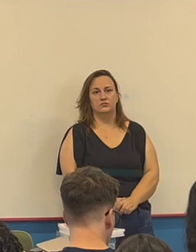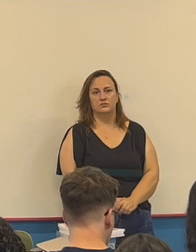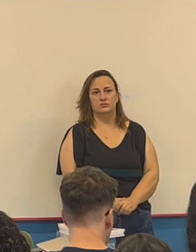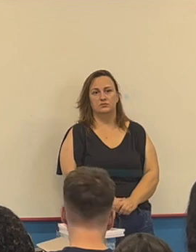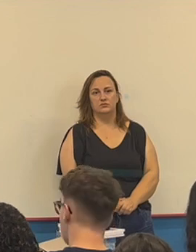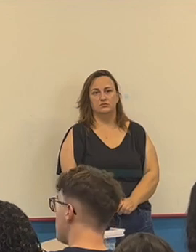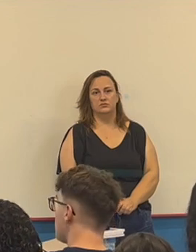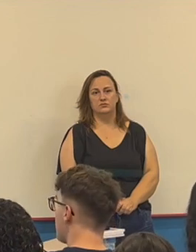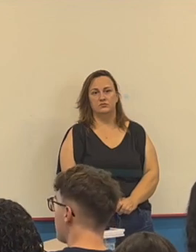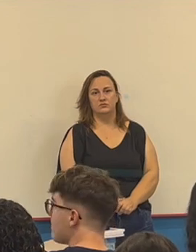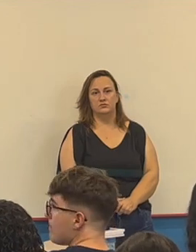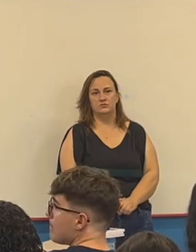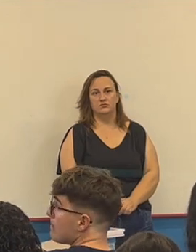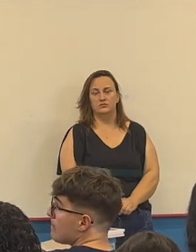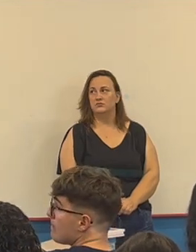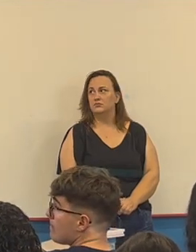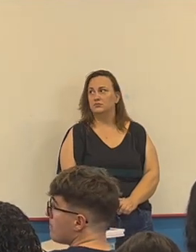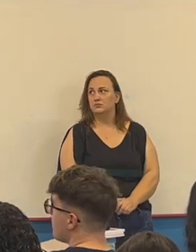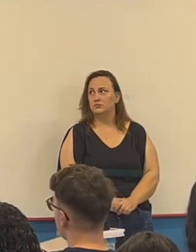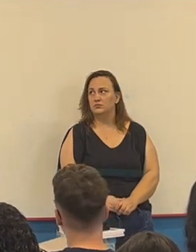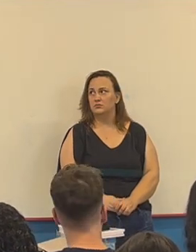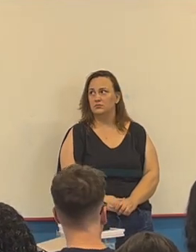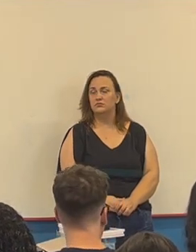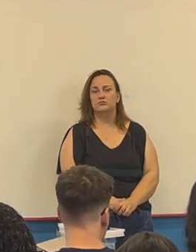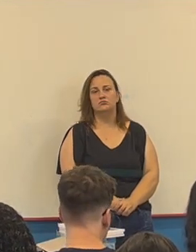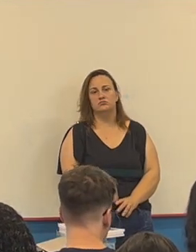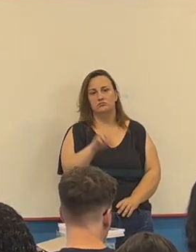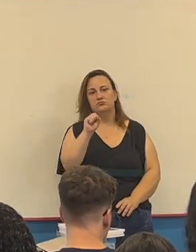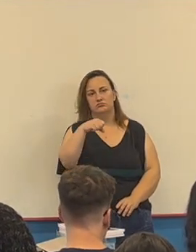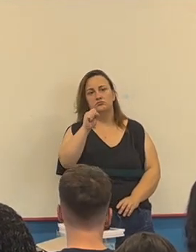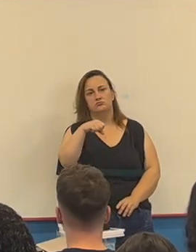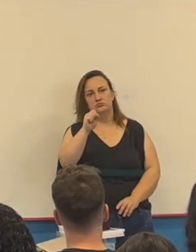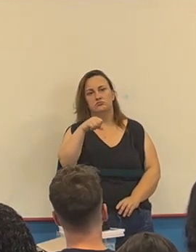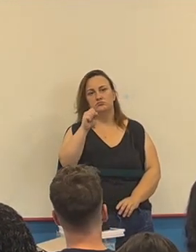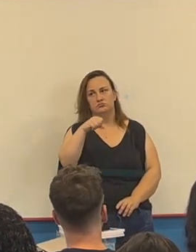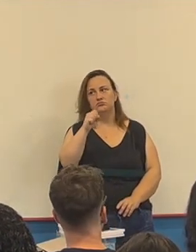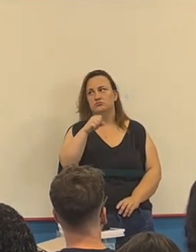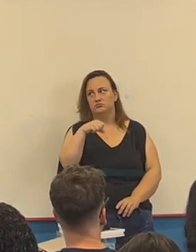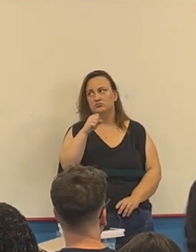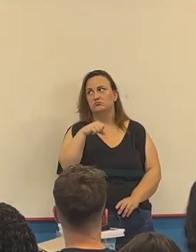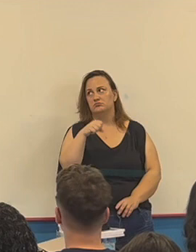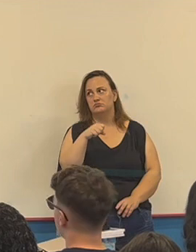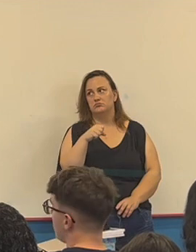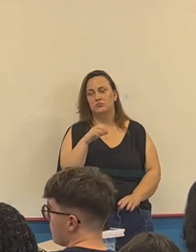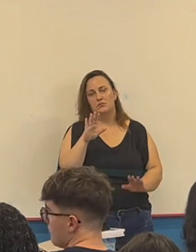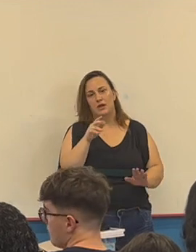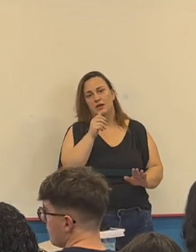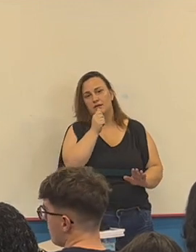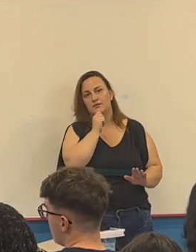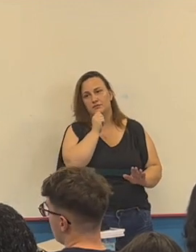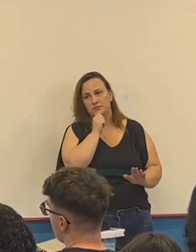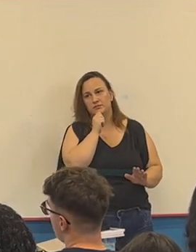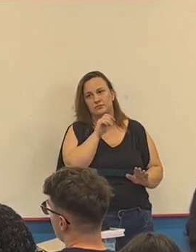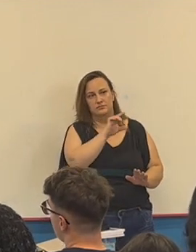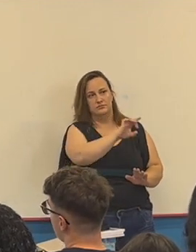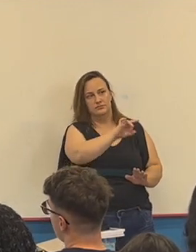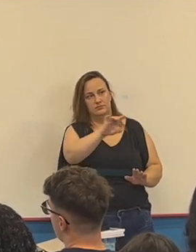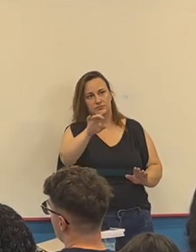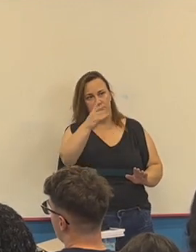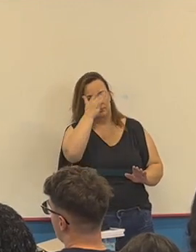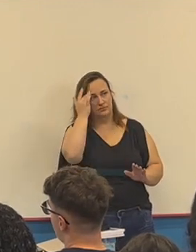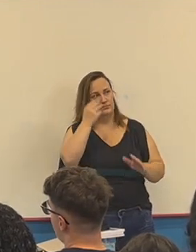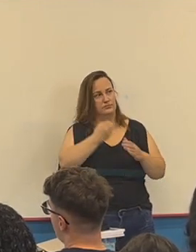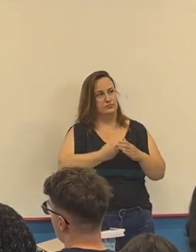uma questão geral? Então... Olha, eu posso dizer que sim, mas mesmo assim ainda tem essa coisa da